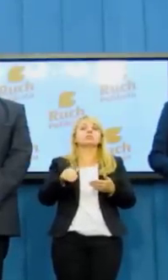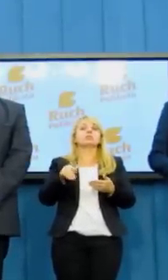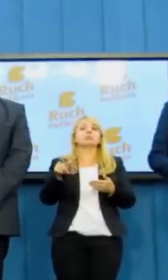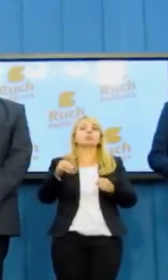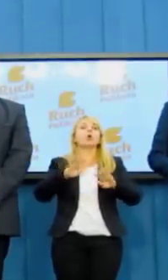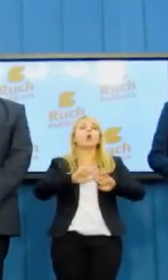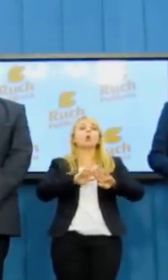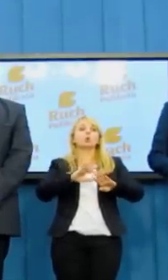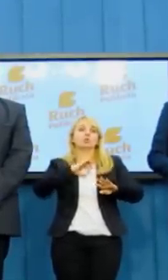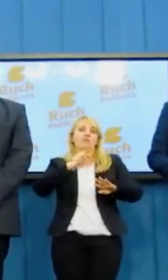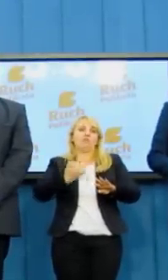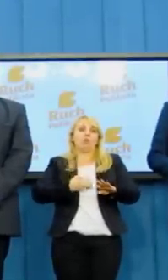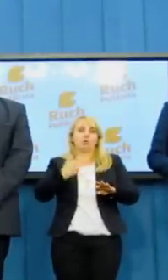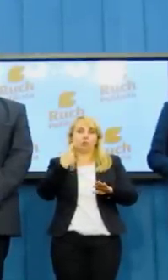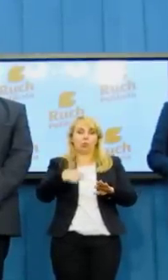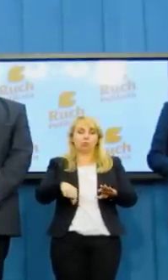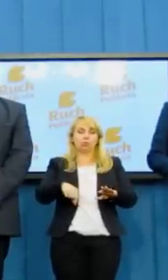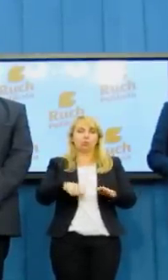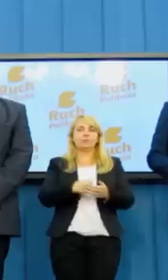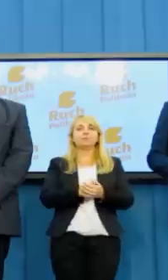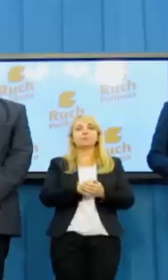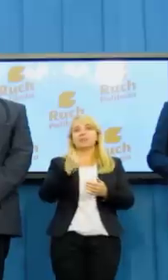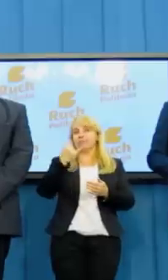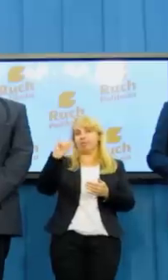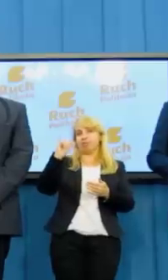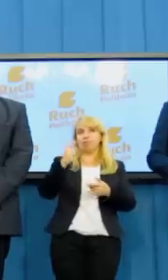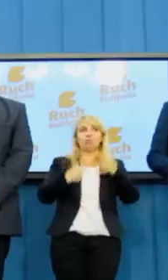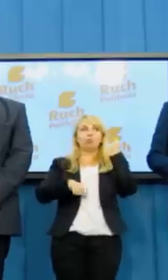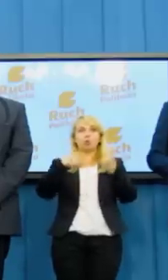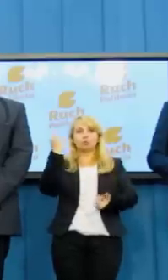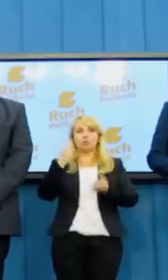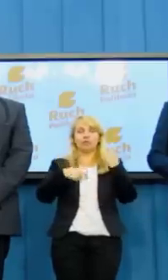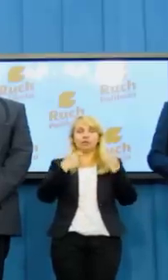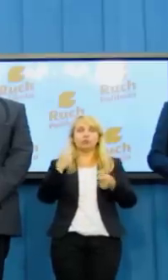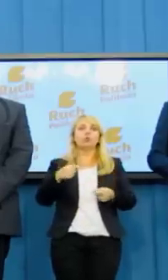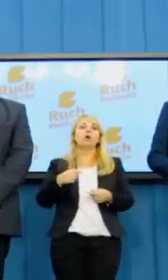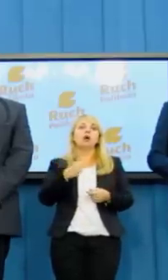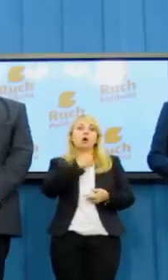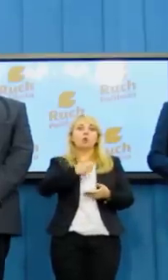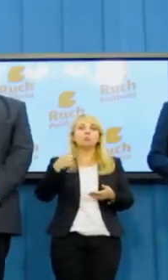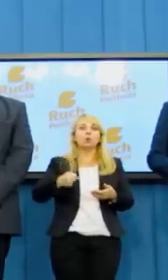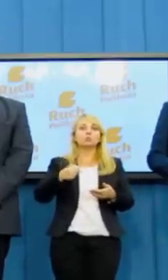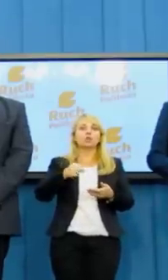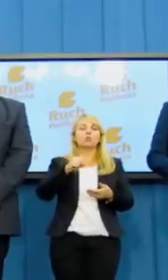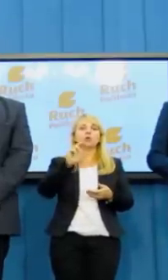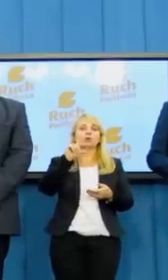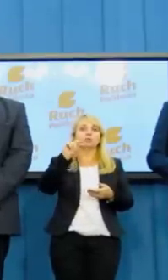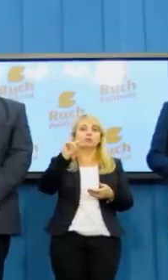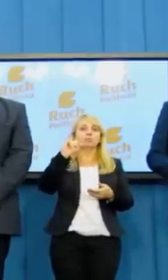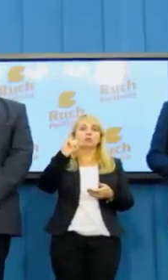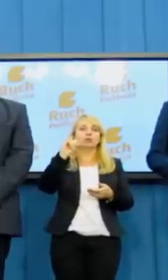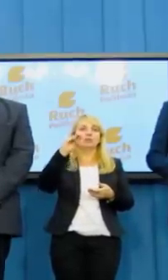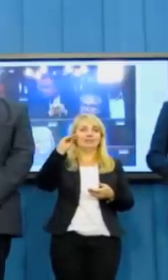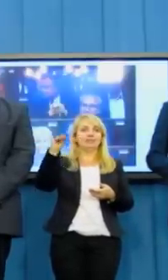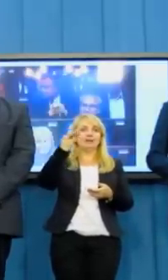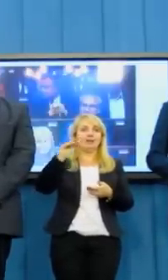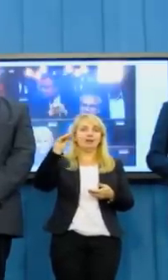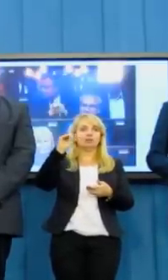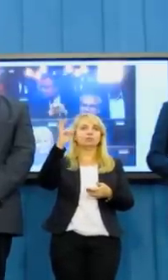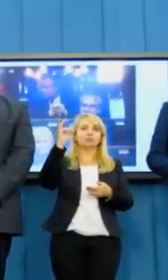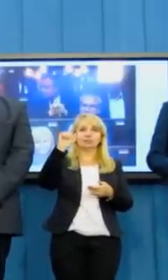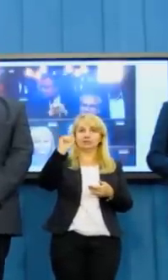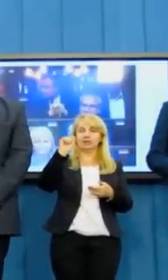chronić. Za to w innym głosowaniu pan poseł Pięta, to jest nasz bohater